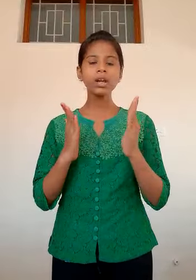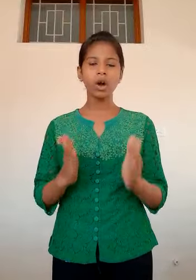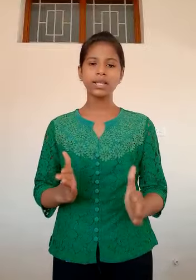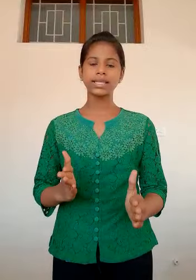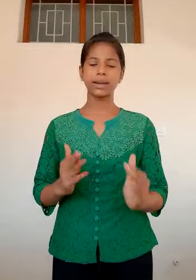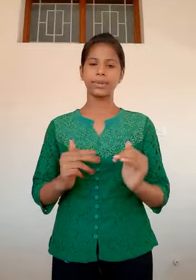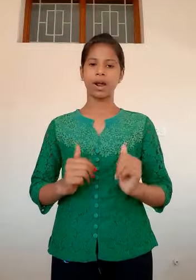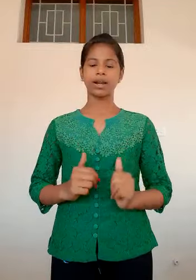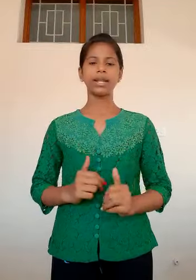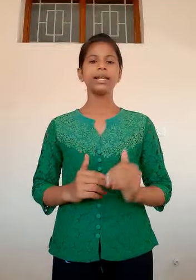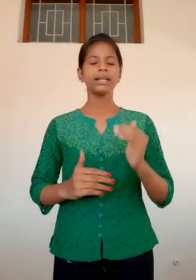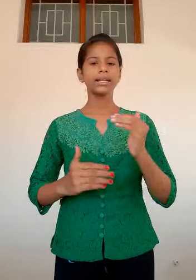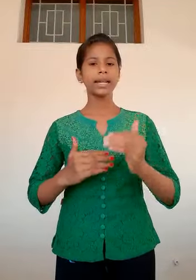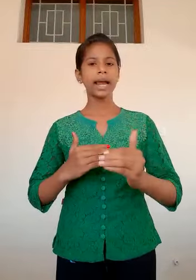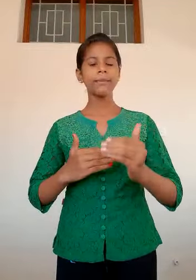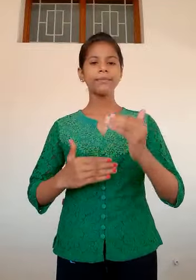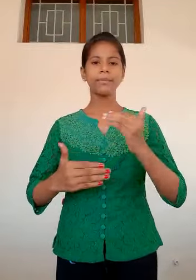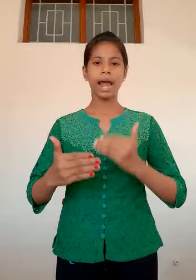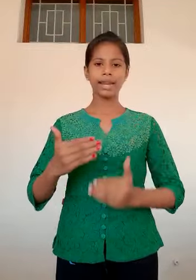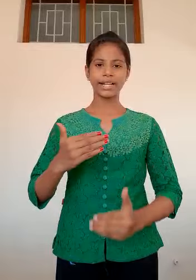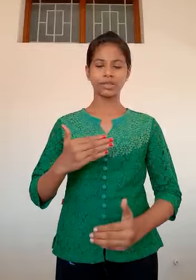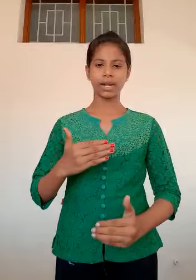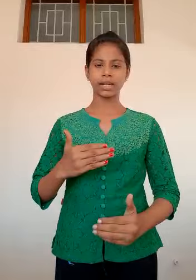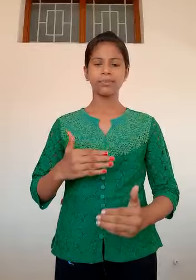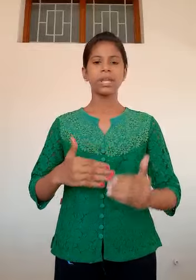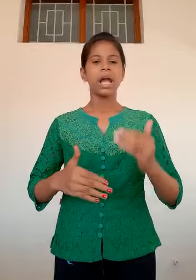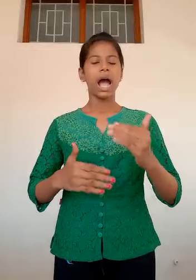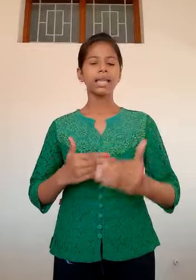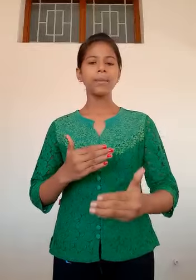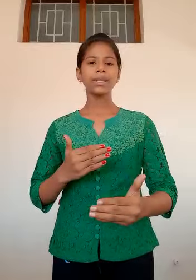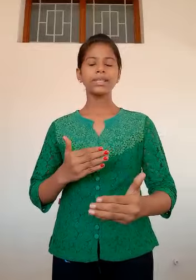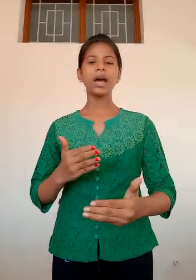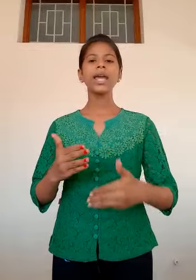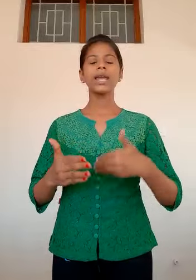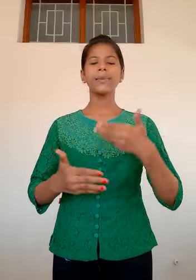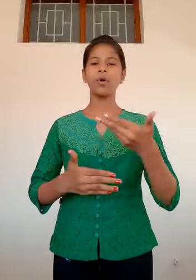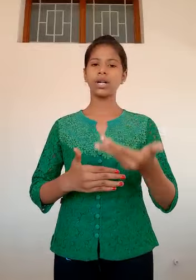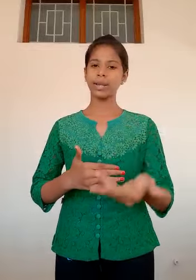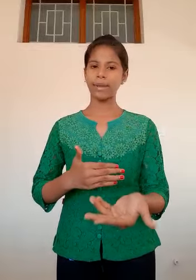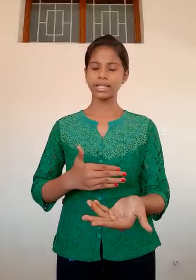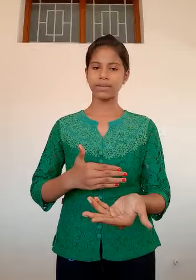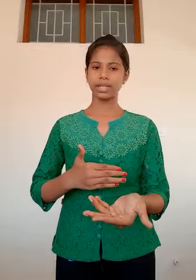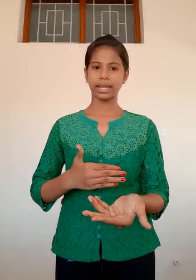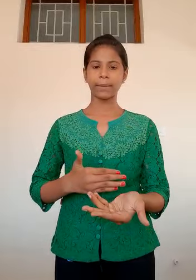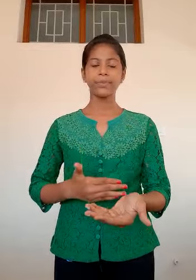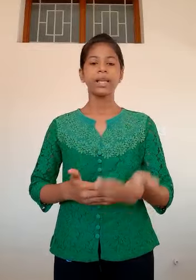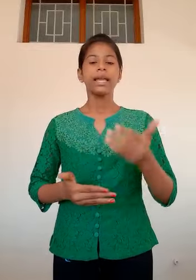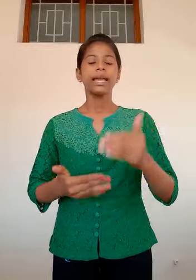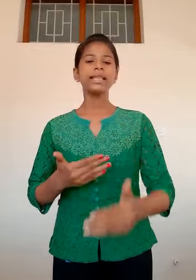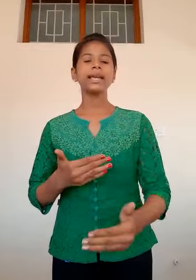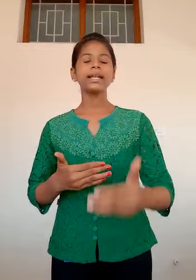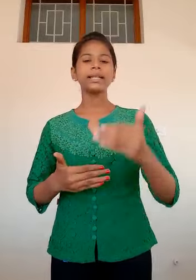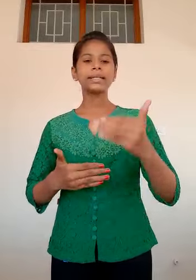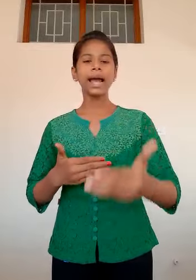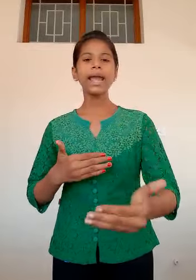கோன்சட்ட ஆனு TIME MANAGEMENT அதைப் பத்திதான் இப்போன் உங்கள்டை பேச வந்திருக்கிறேன் இந்த TIME